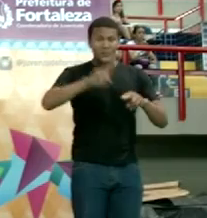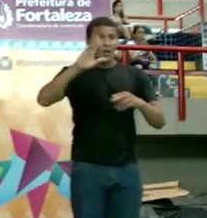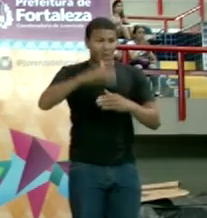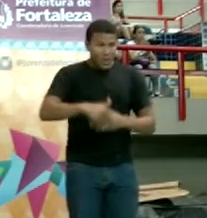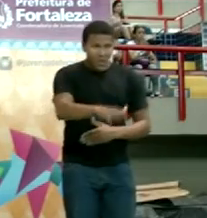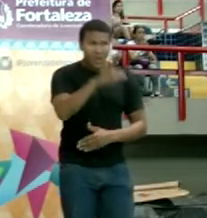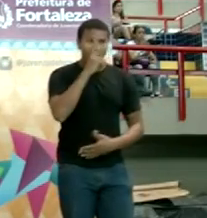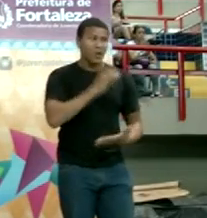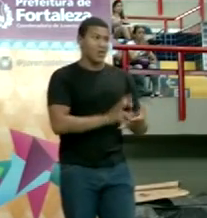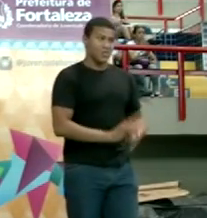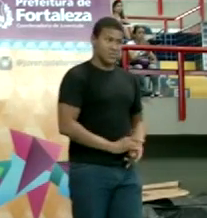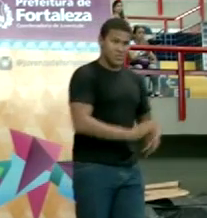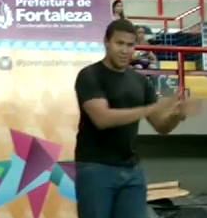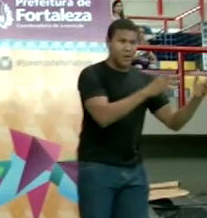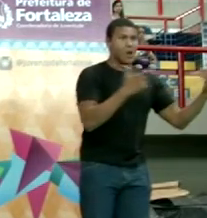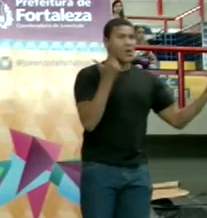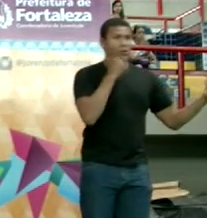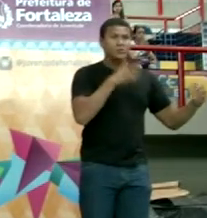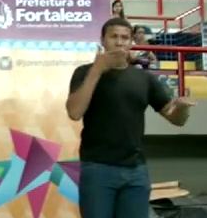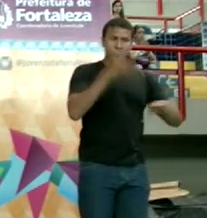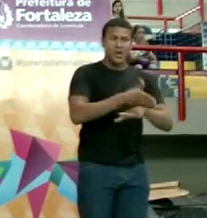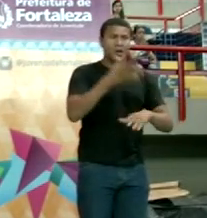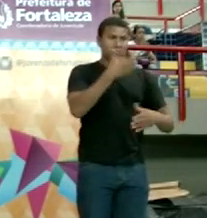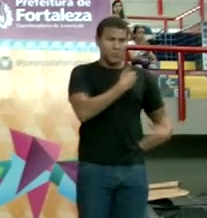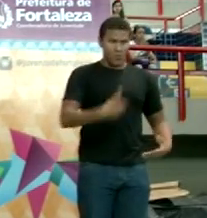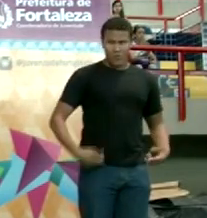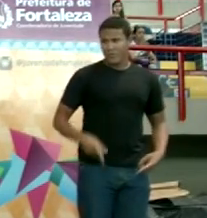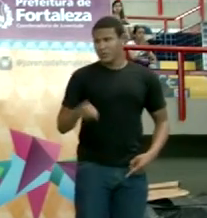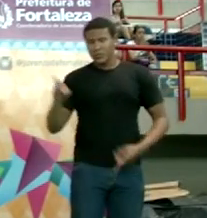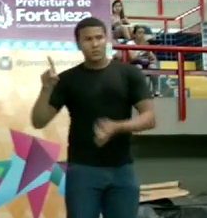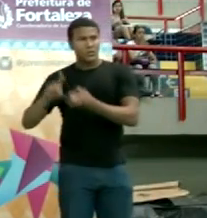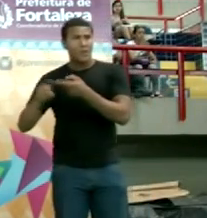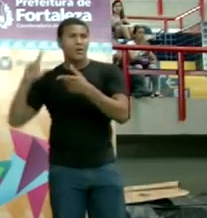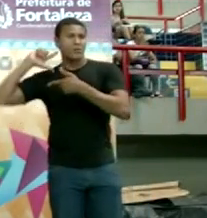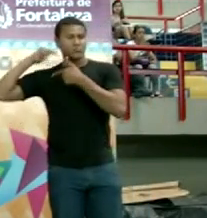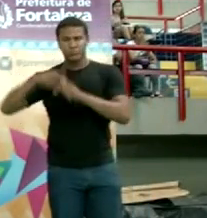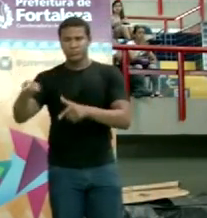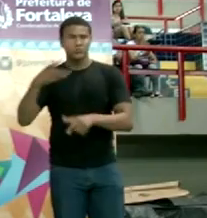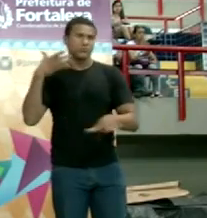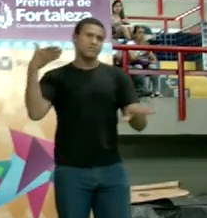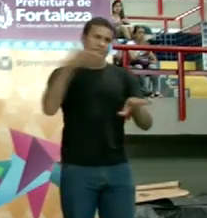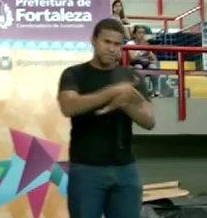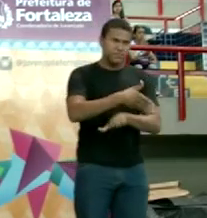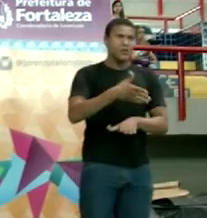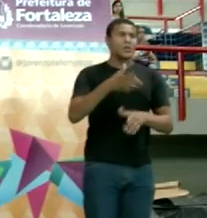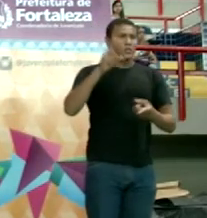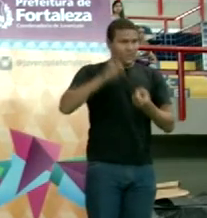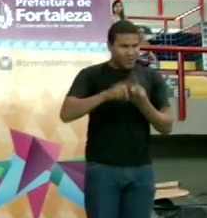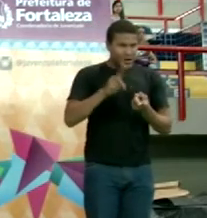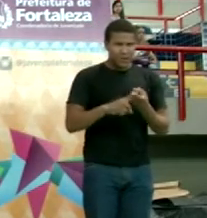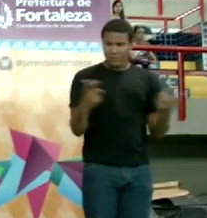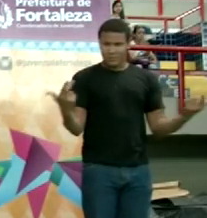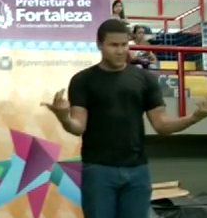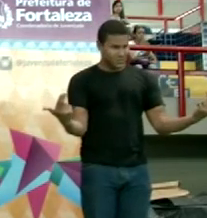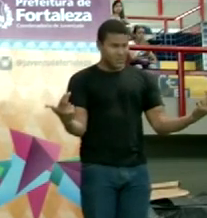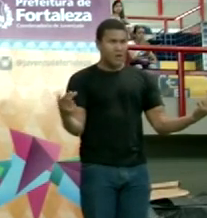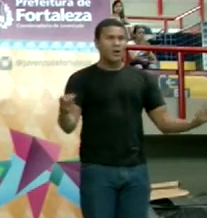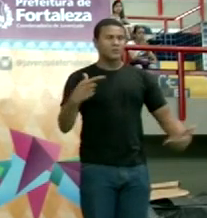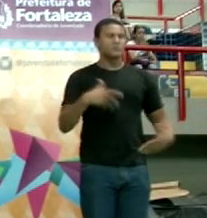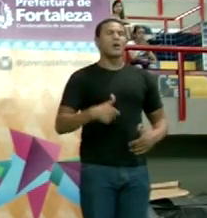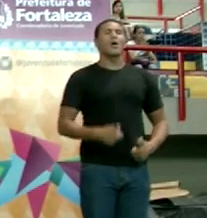poder, o Partido Conservador participa também, todos vão estar satisfeitos, porque todos vão